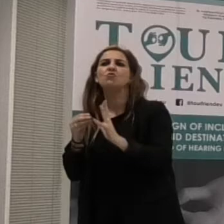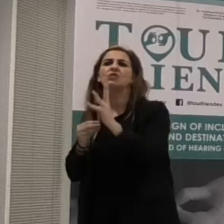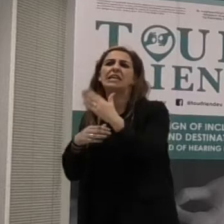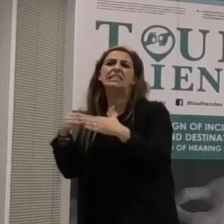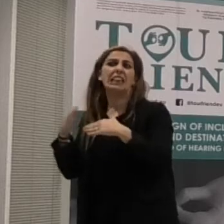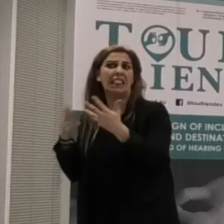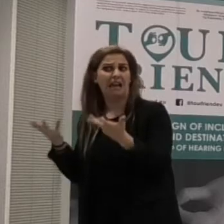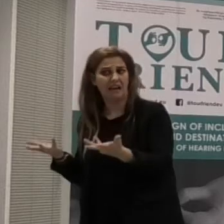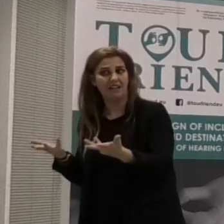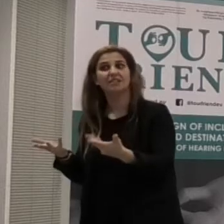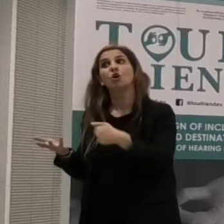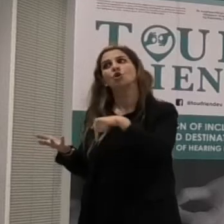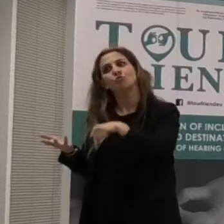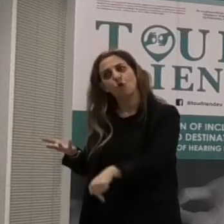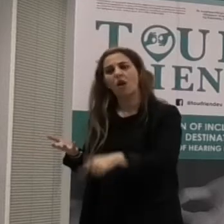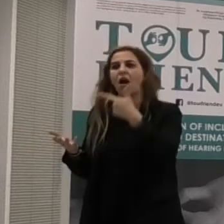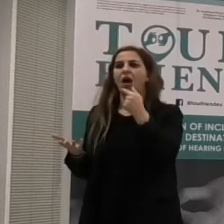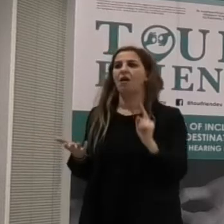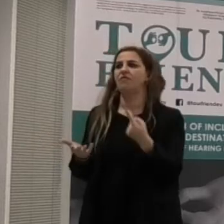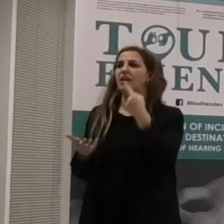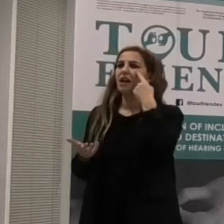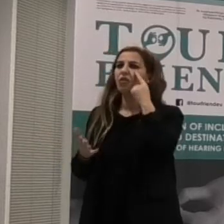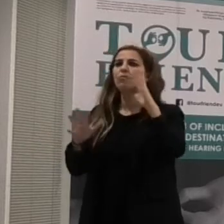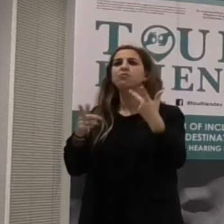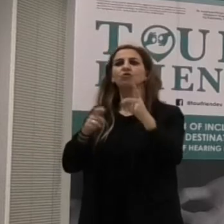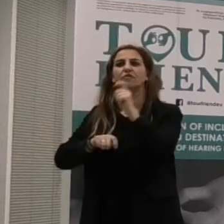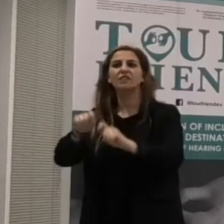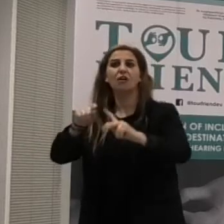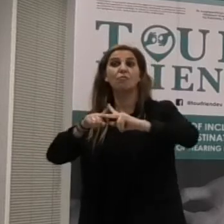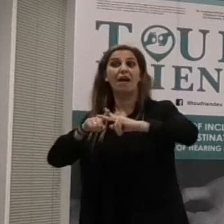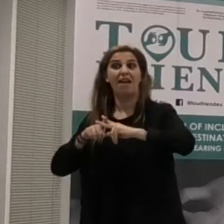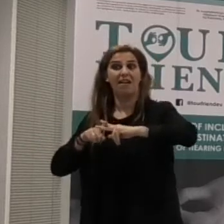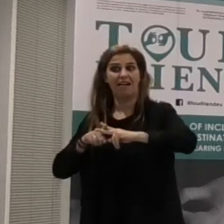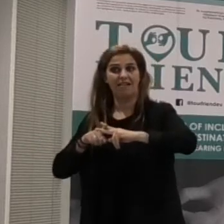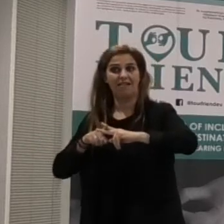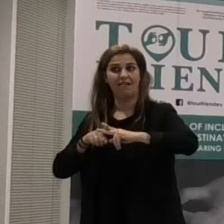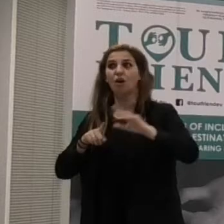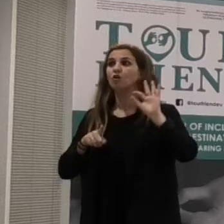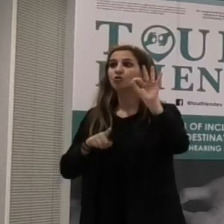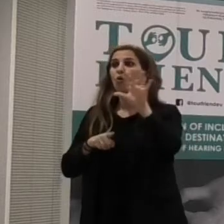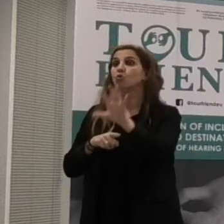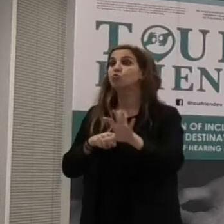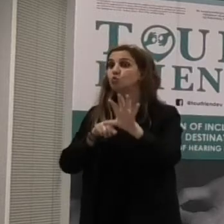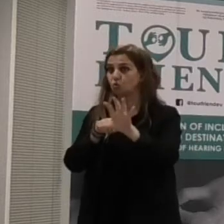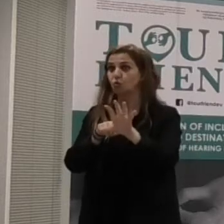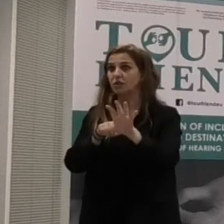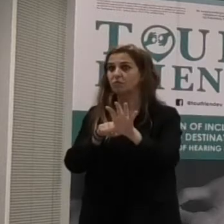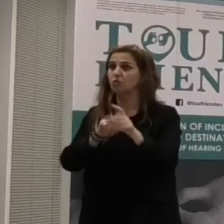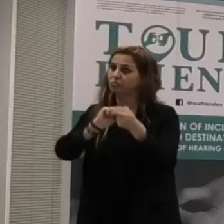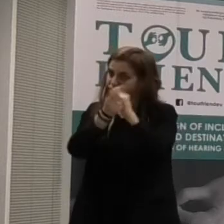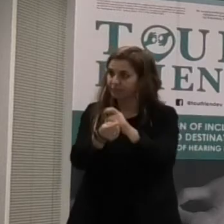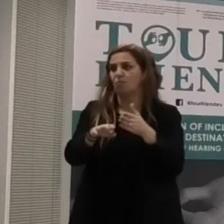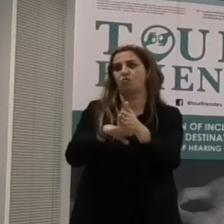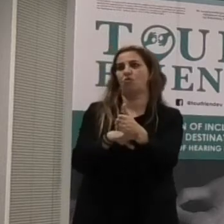πώς πλέον δημιουργούνται εργαλεία τα οποία μπορούν να καταστήσουν τον τουρισμό πλέον